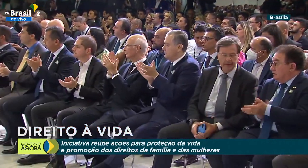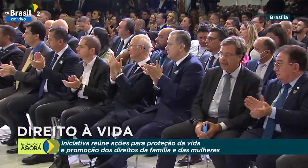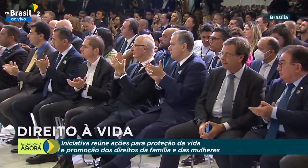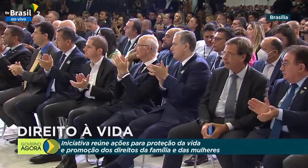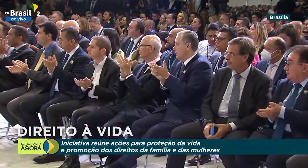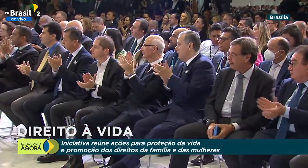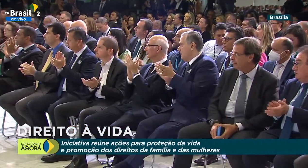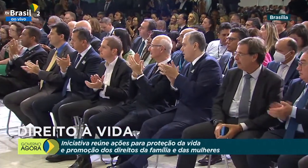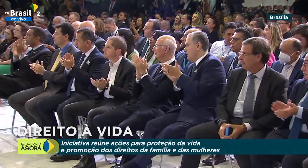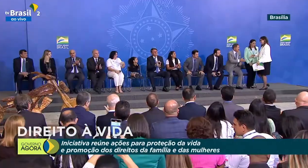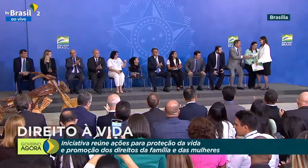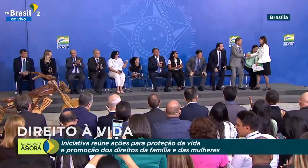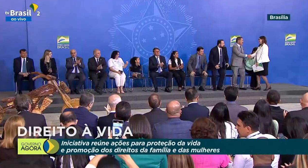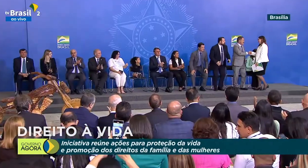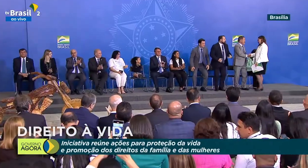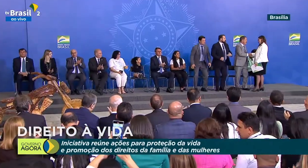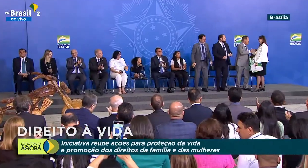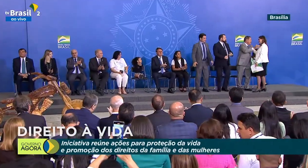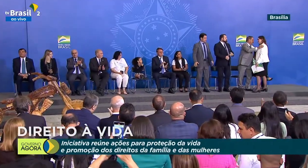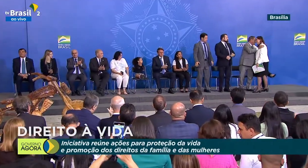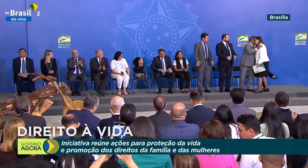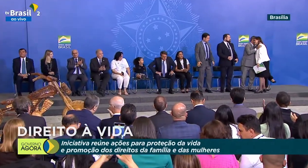E aí